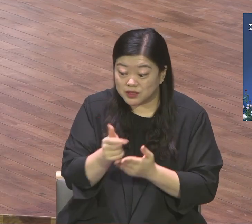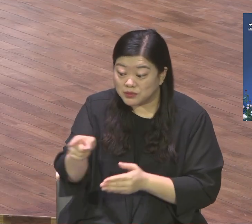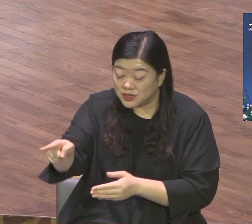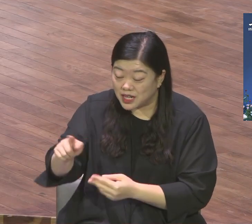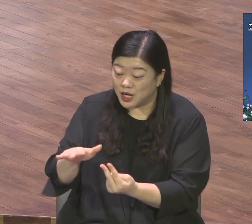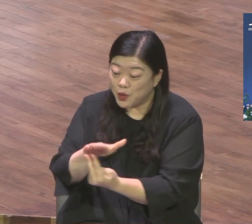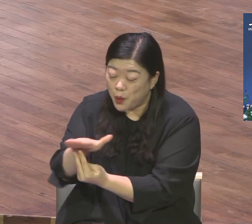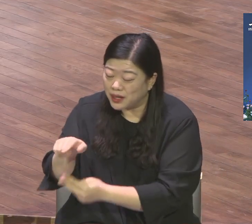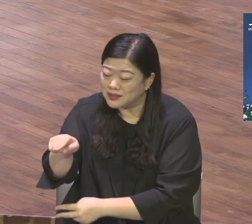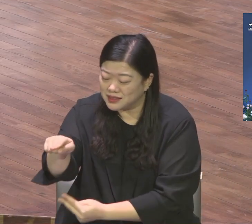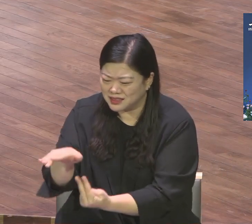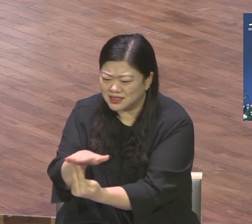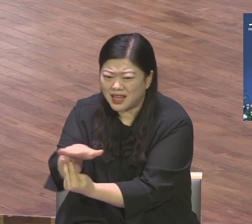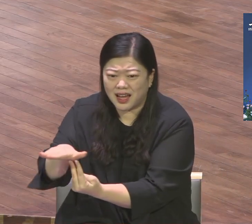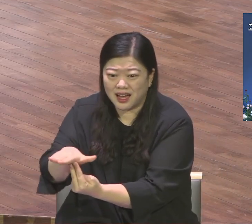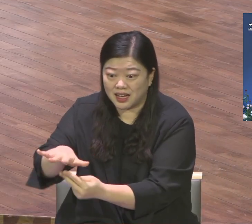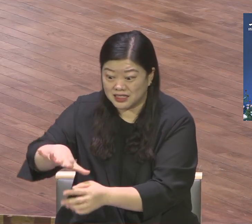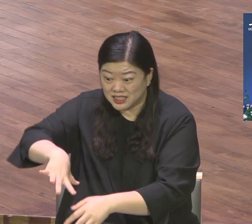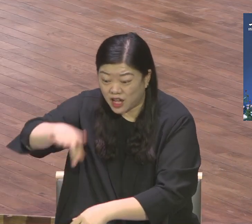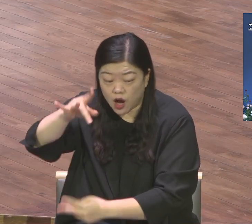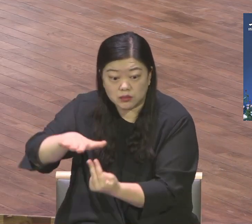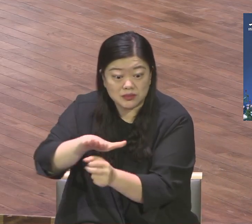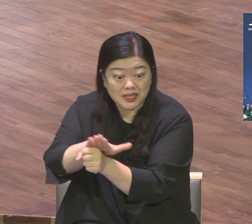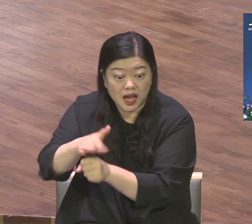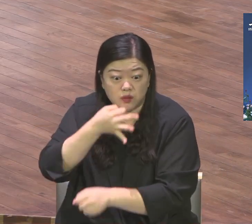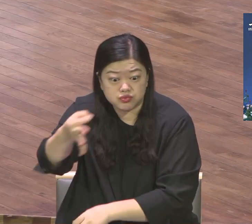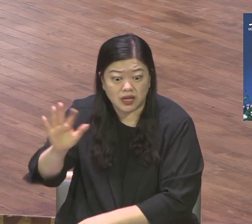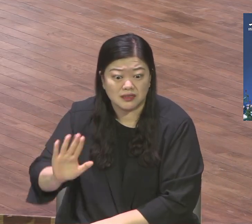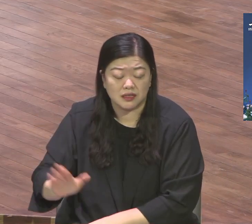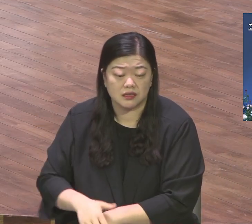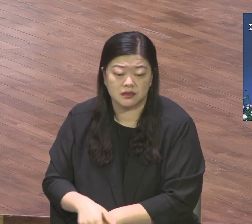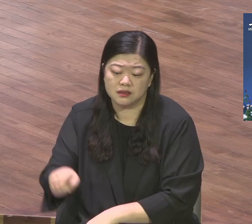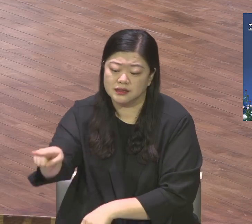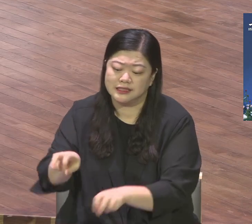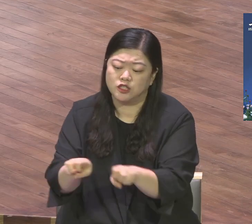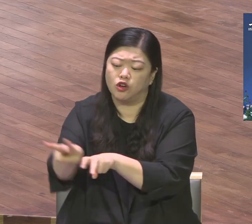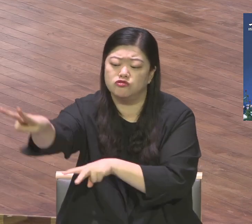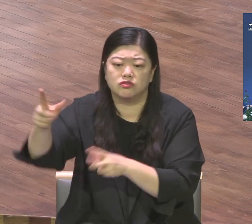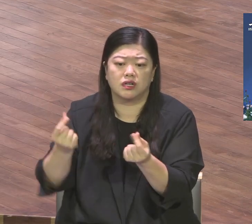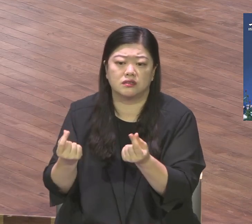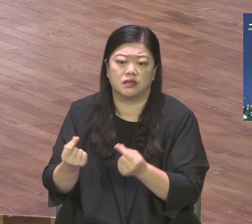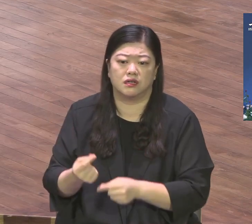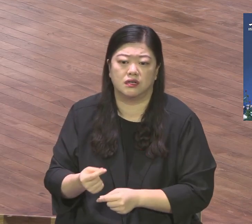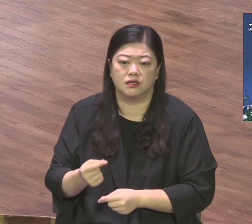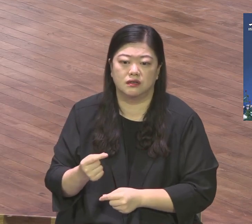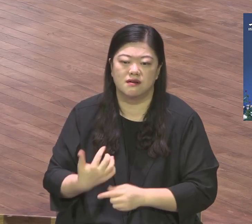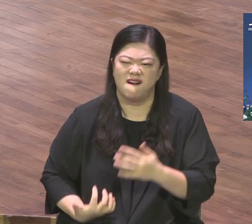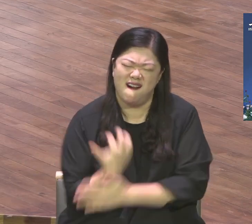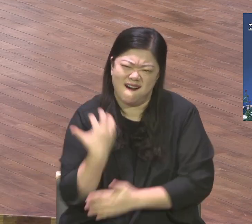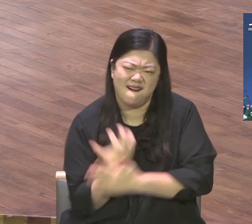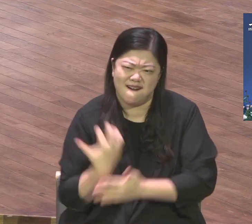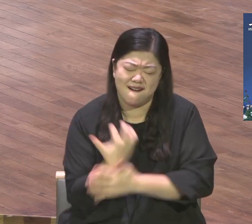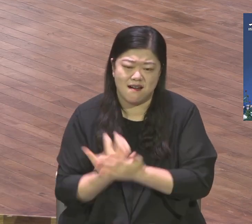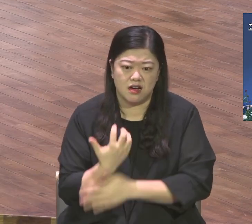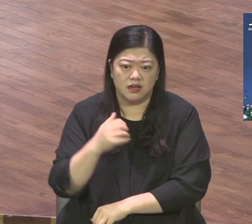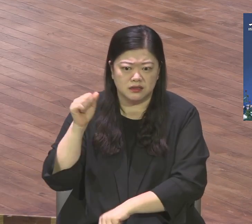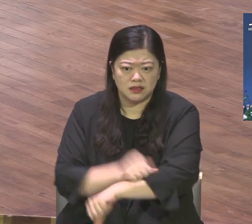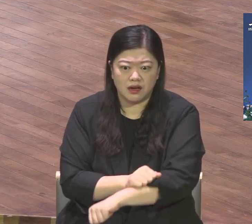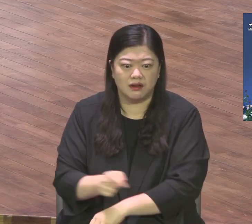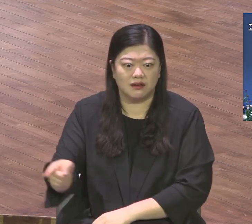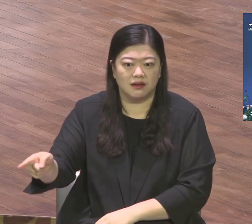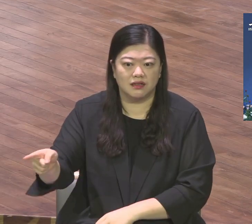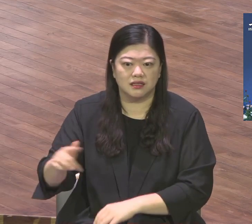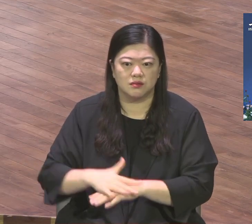우레의 아들이라 그랬어요. 번개칭 우레 있죠. 얼마나 성질이 급하고 불같은지 우레의 아들이라